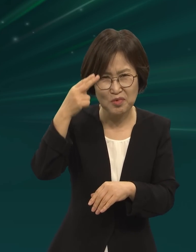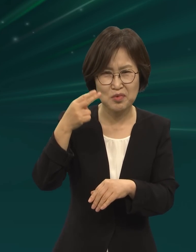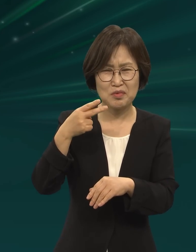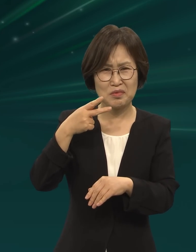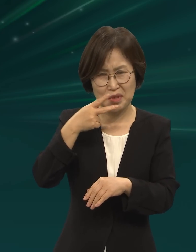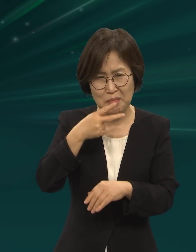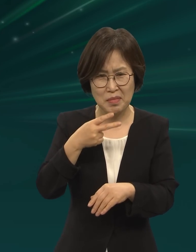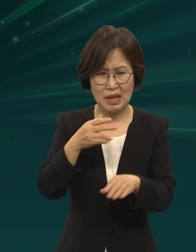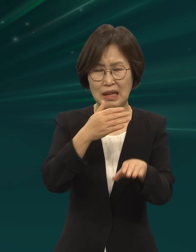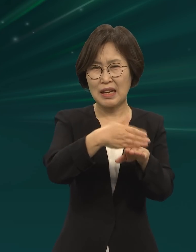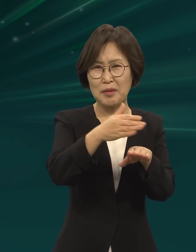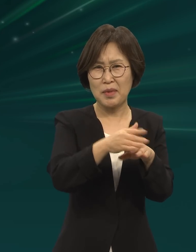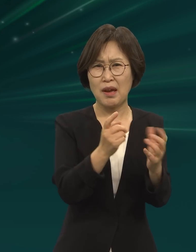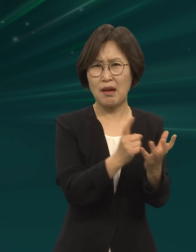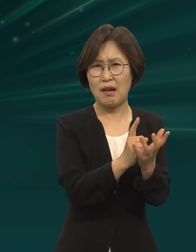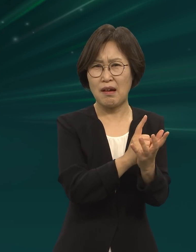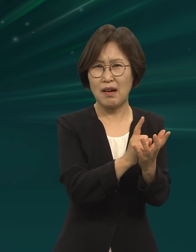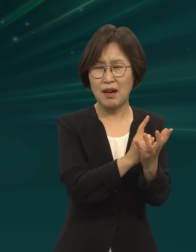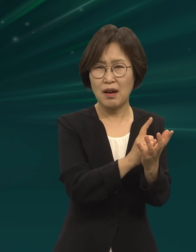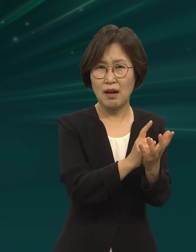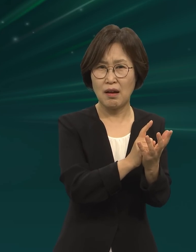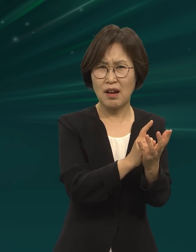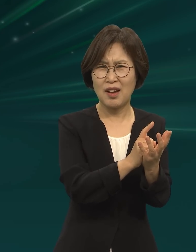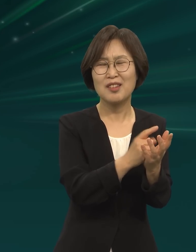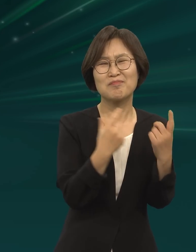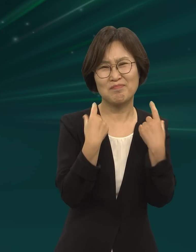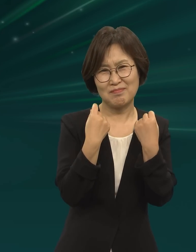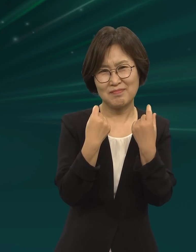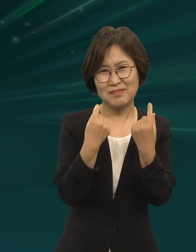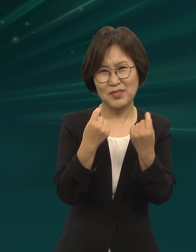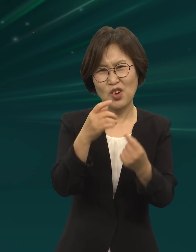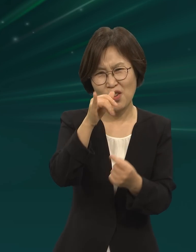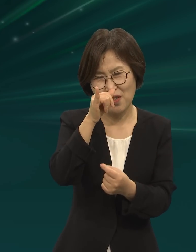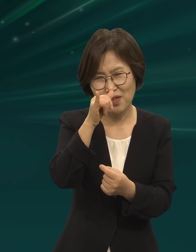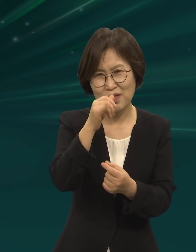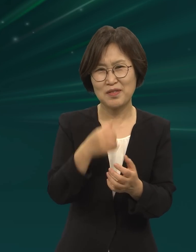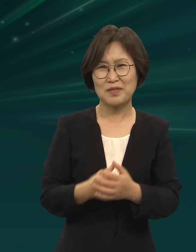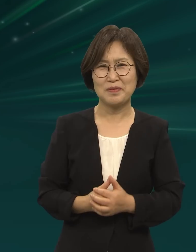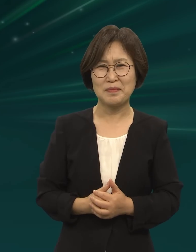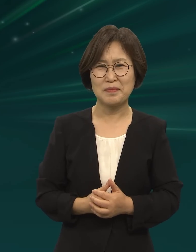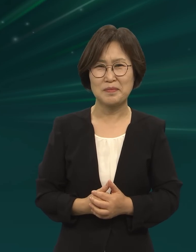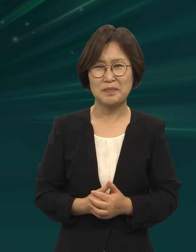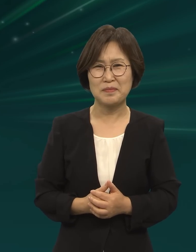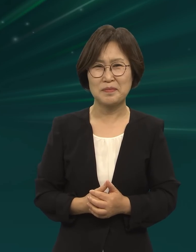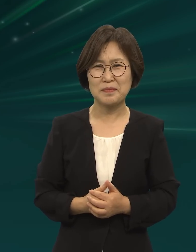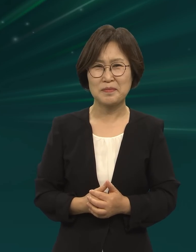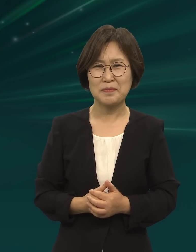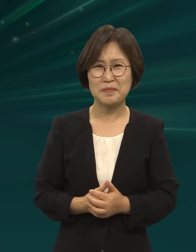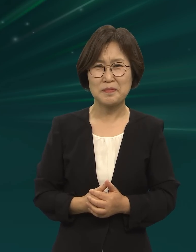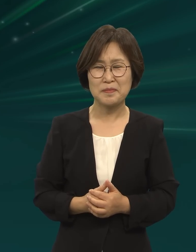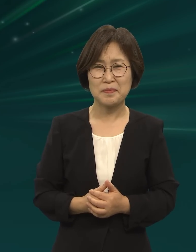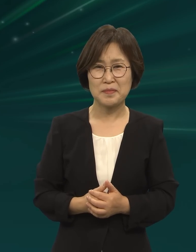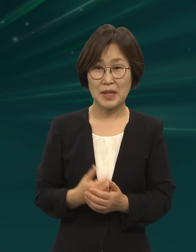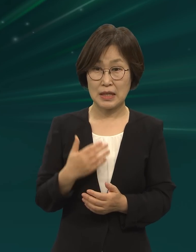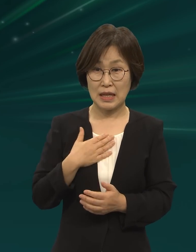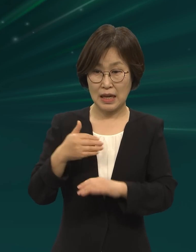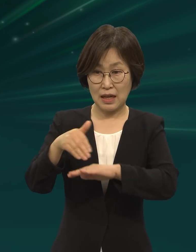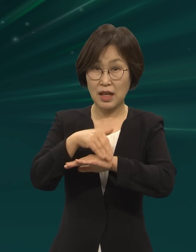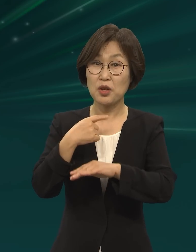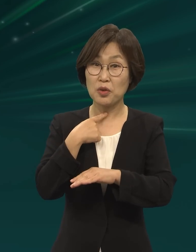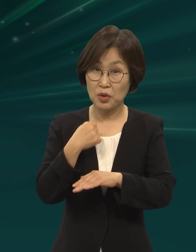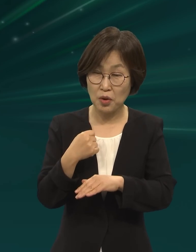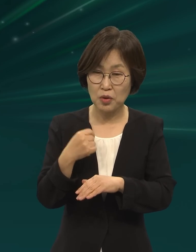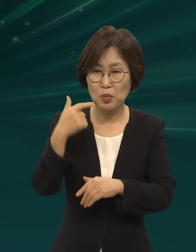깡패 친구들이랑 놀고 술 마시고 욕을 하고 싸우고 그렇게 살았습니다. 제가 다녔던 교회